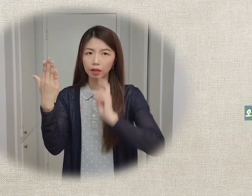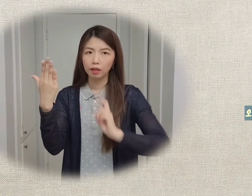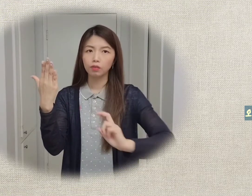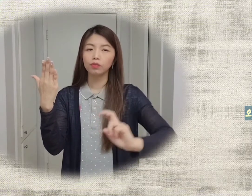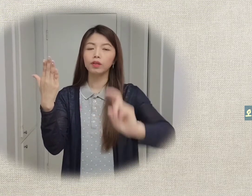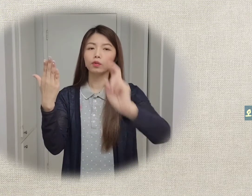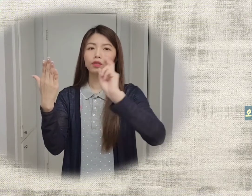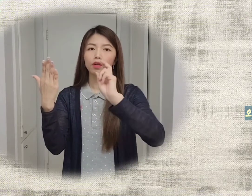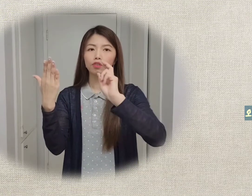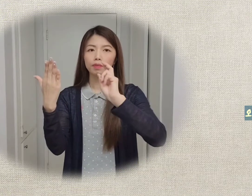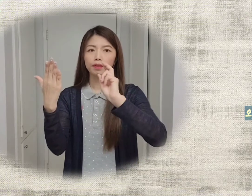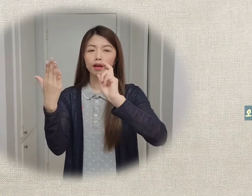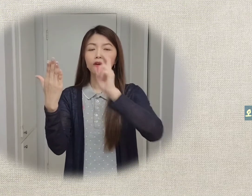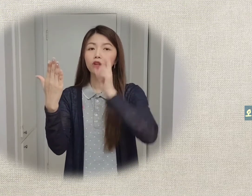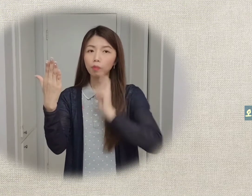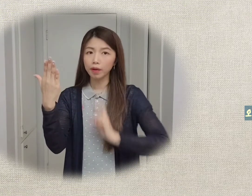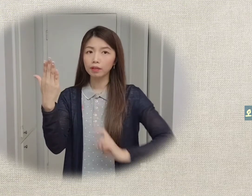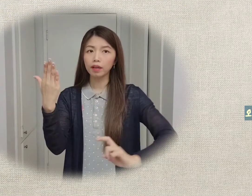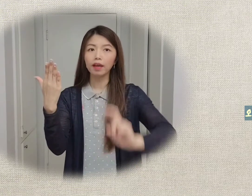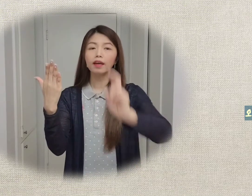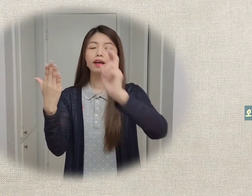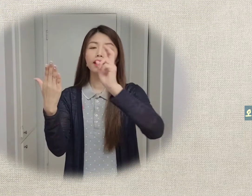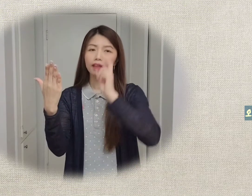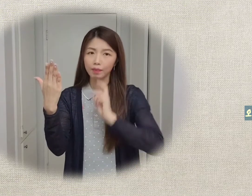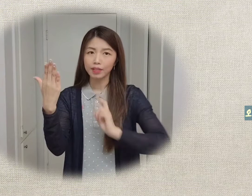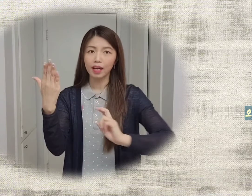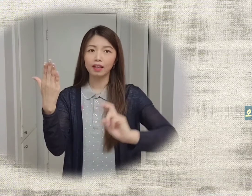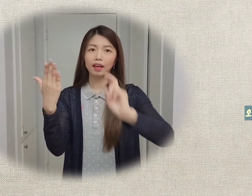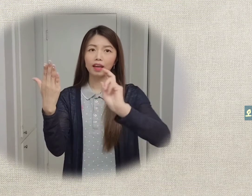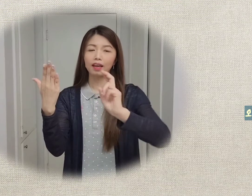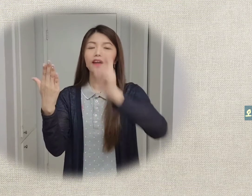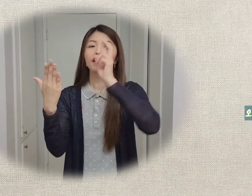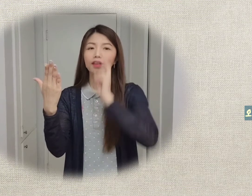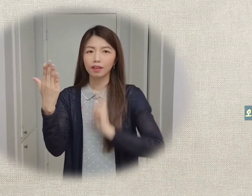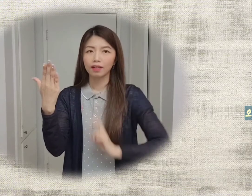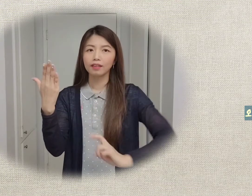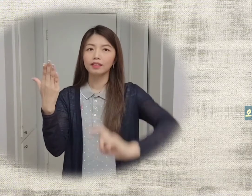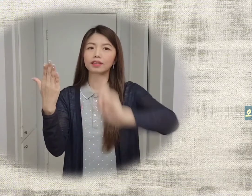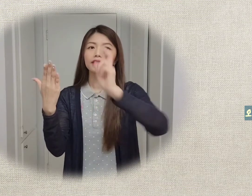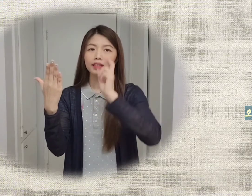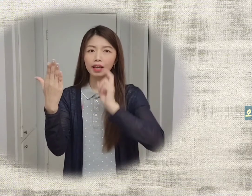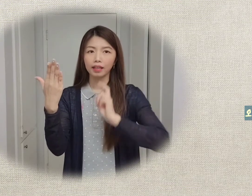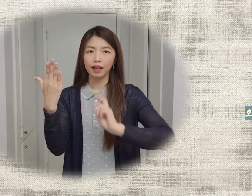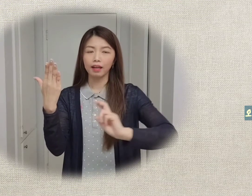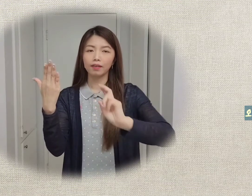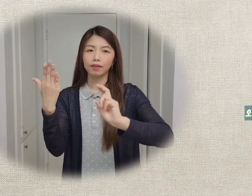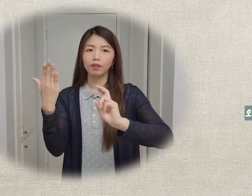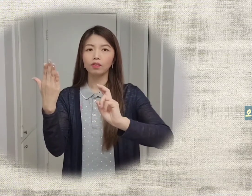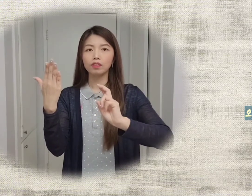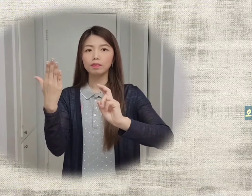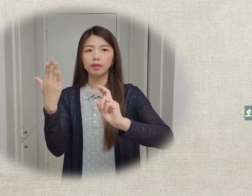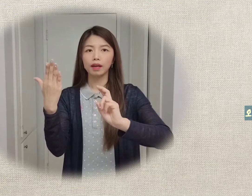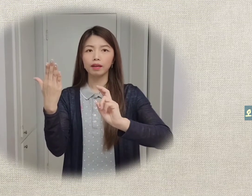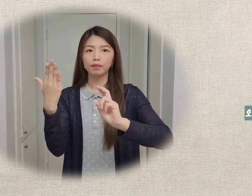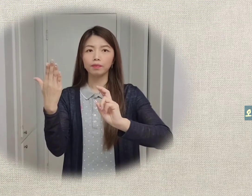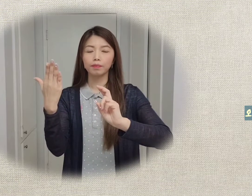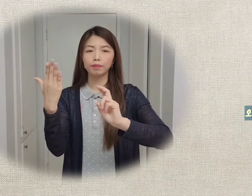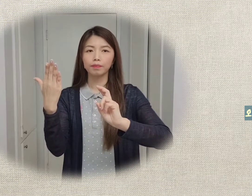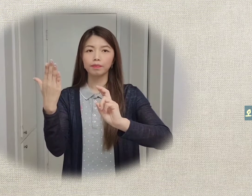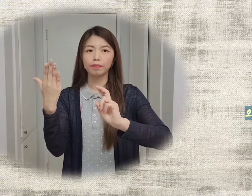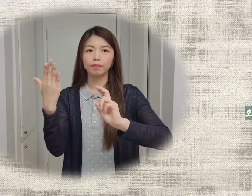동그라미를 2개 정도 그려주시면 돼요. 처음엔 크게, 다음엔 작게. 찬양하다 이런